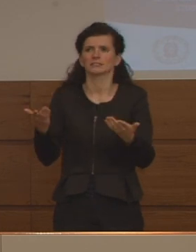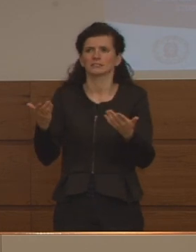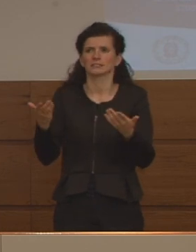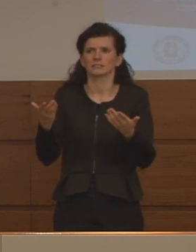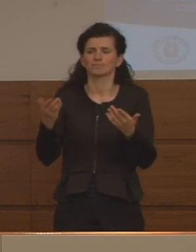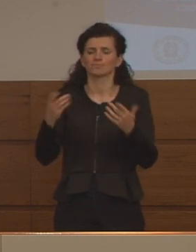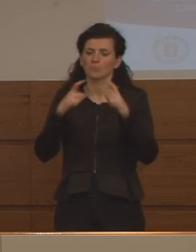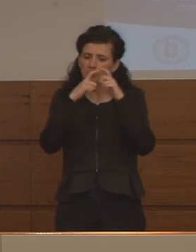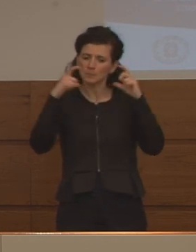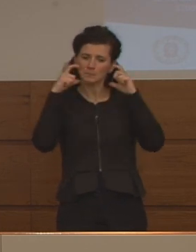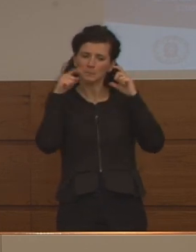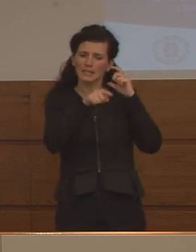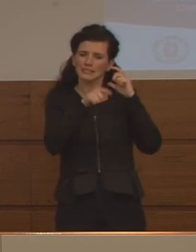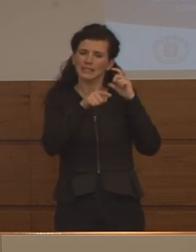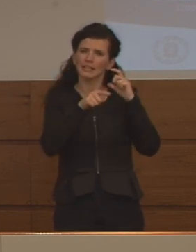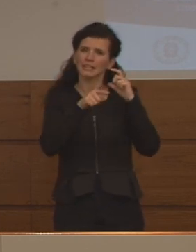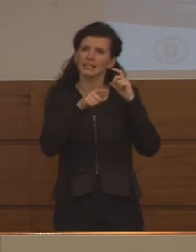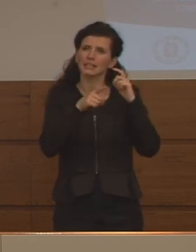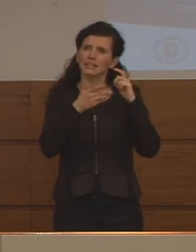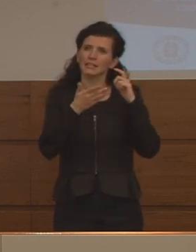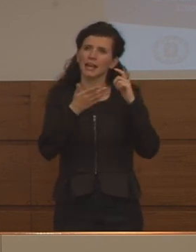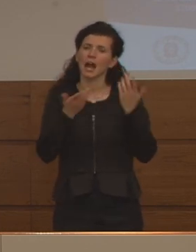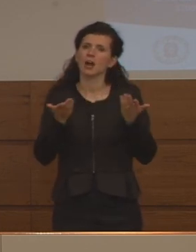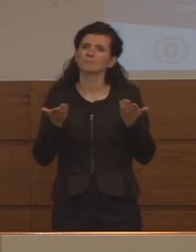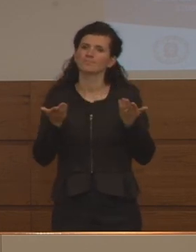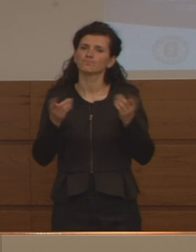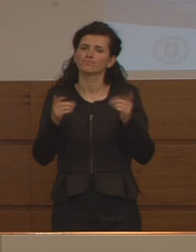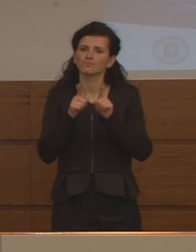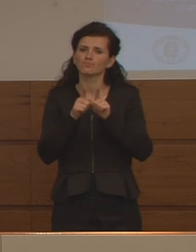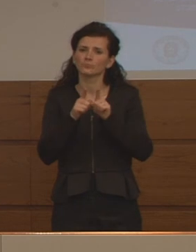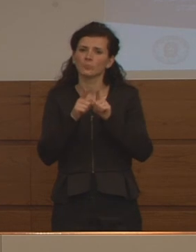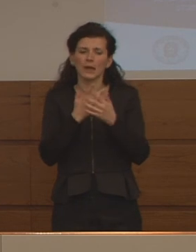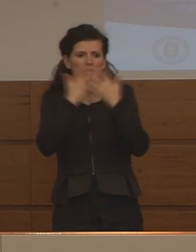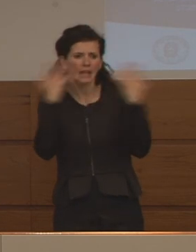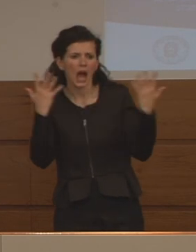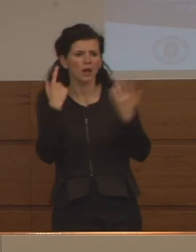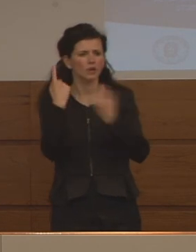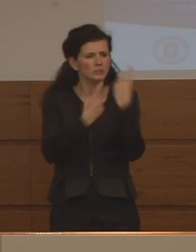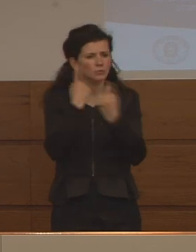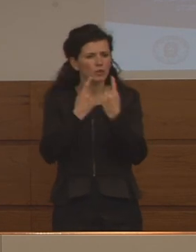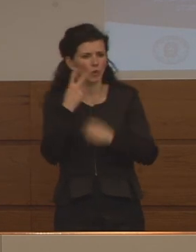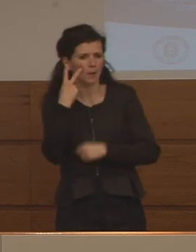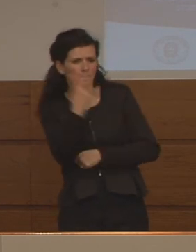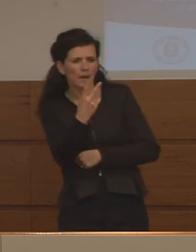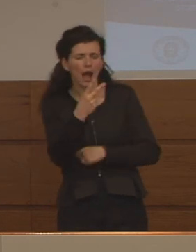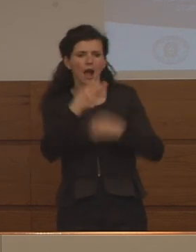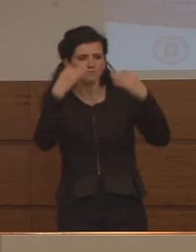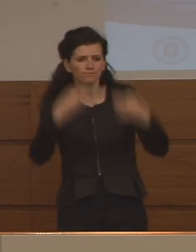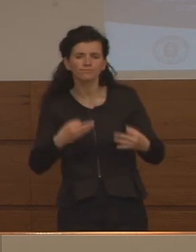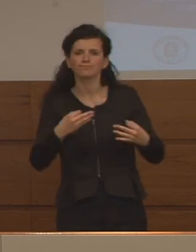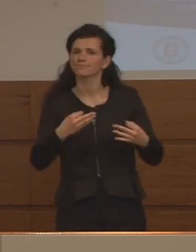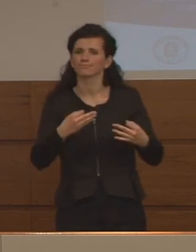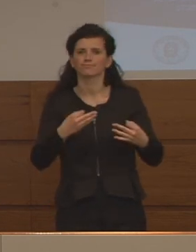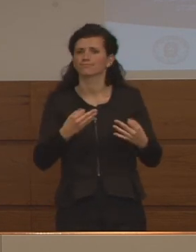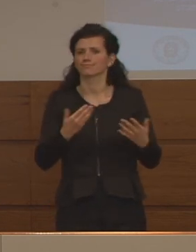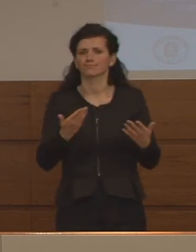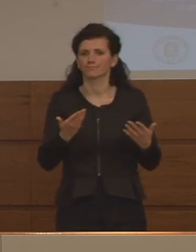evidenze fortissime per quel che riguarda l'aspetto che